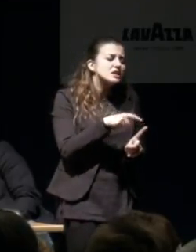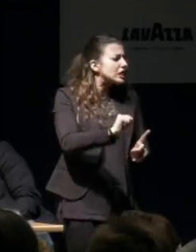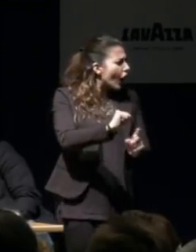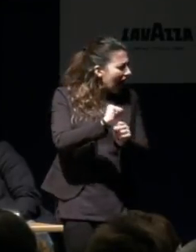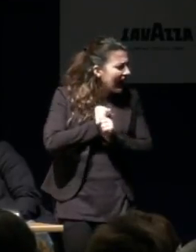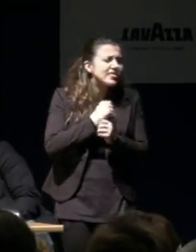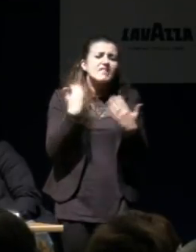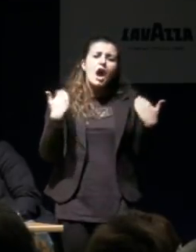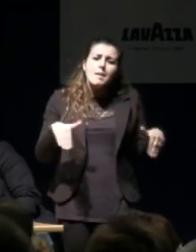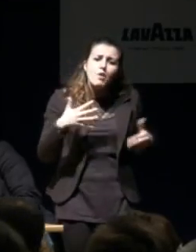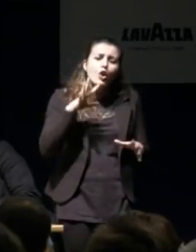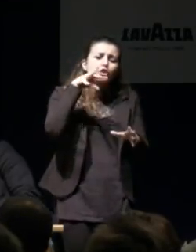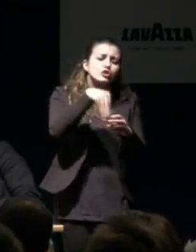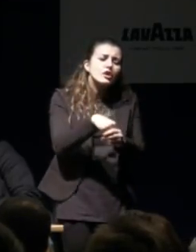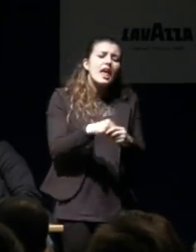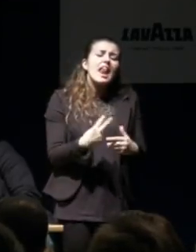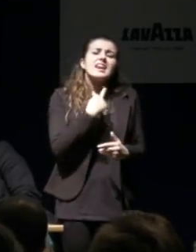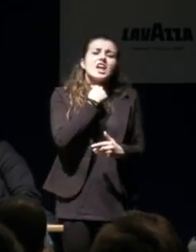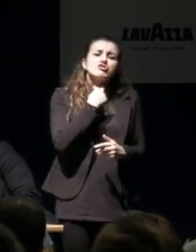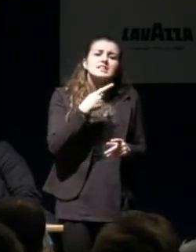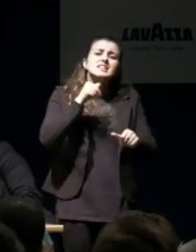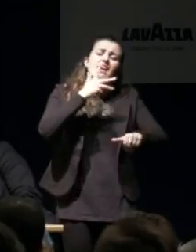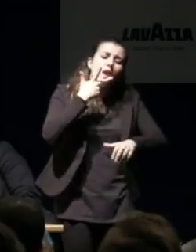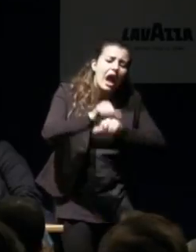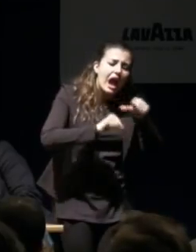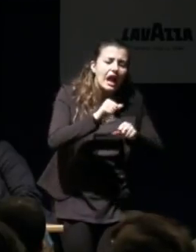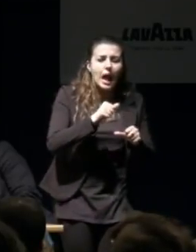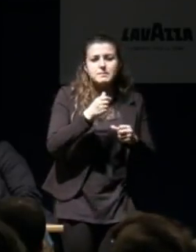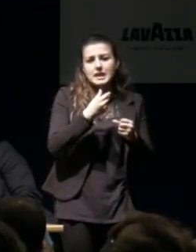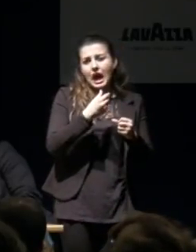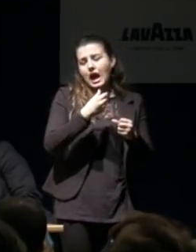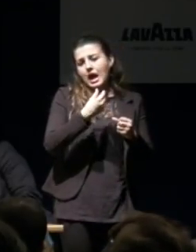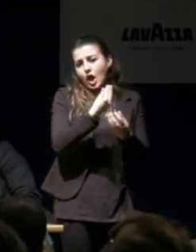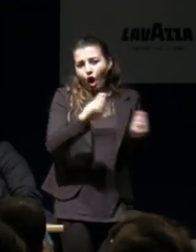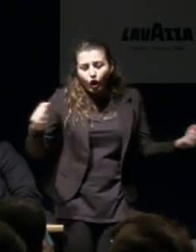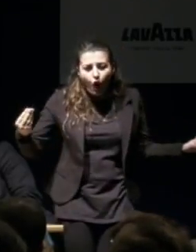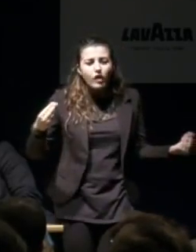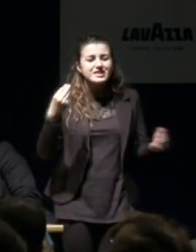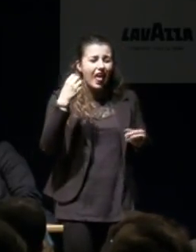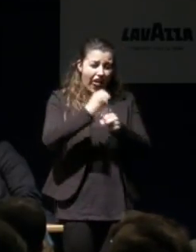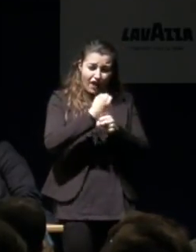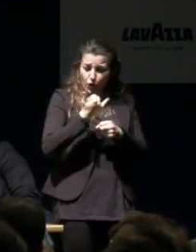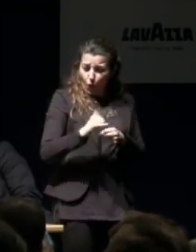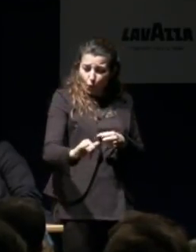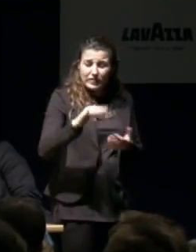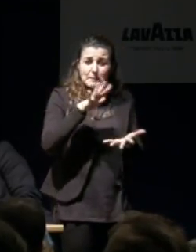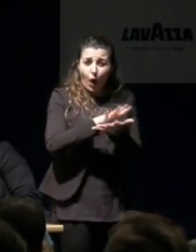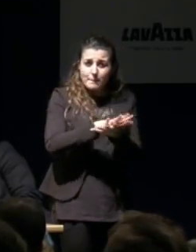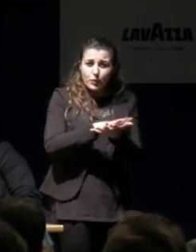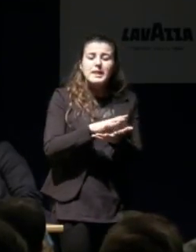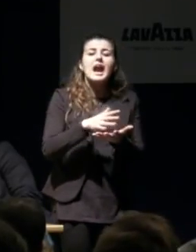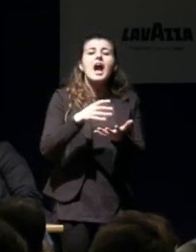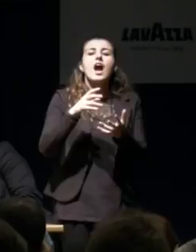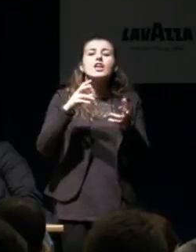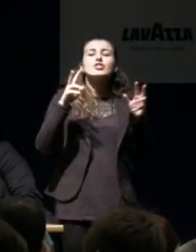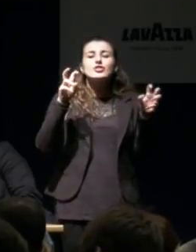fortemente nella necessità di cambiare le cose il suo ultimo lavoro pubblicato è il saggio sulla rivoluzione